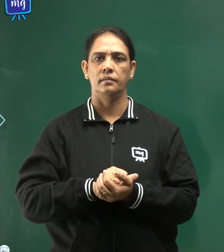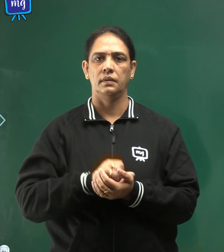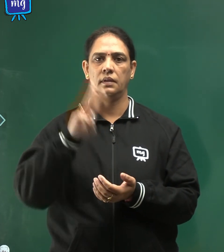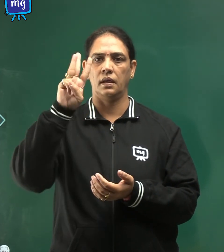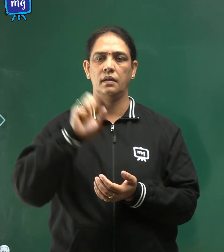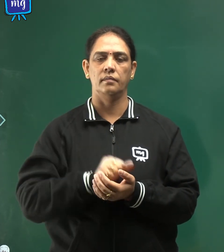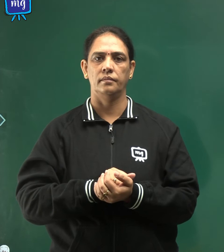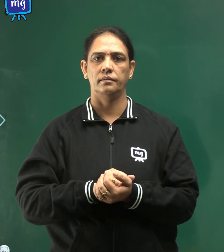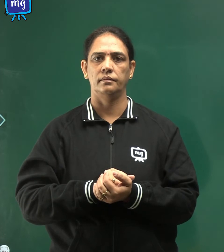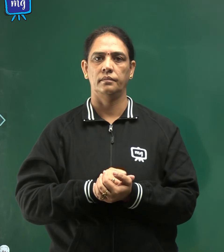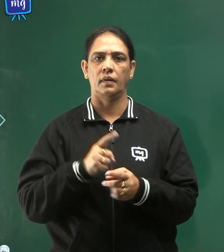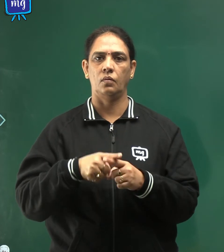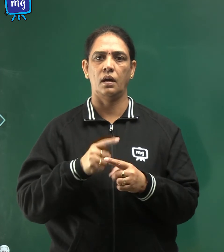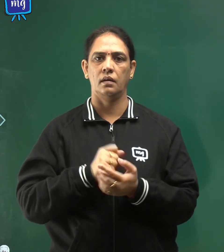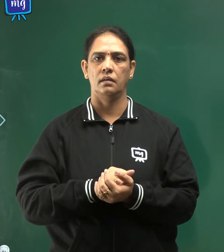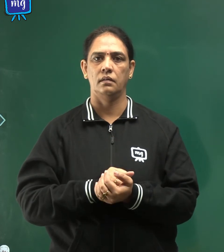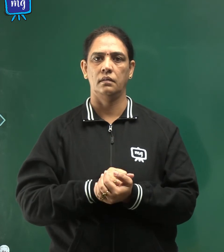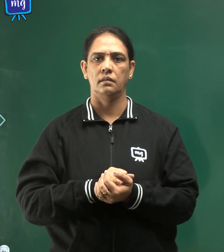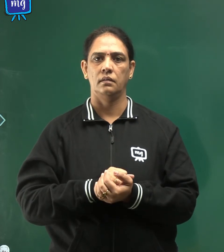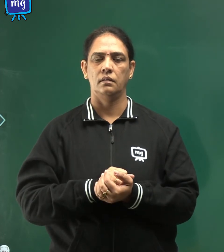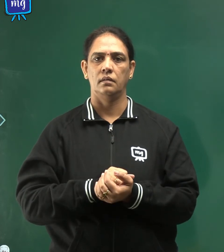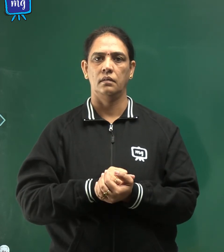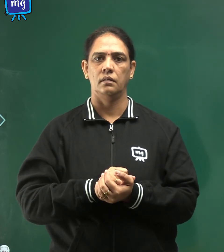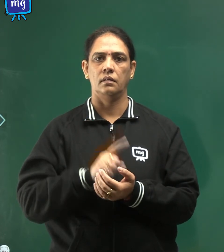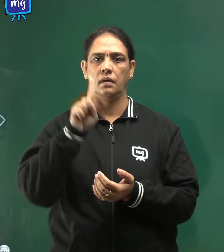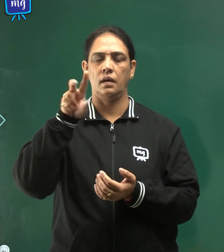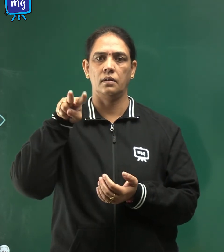3 गुणा 100